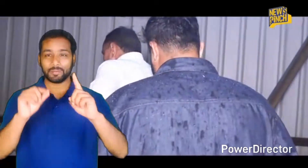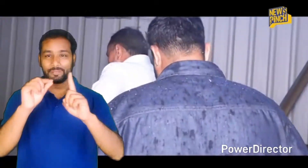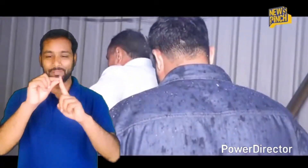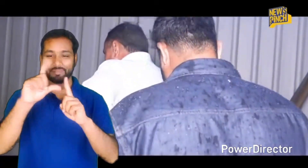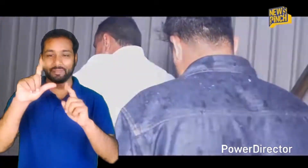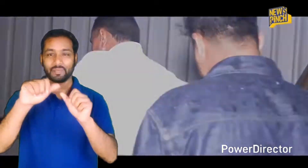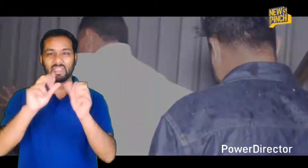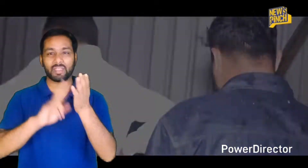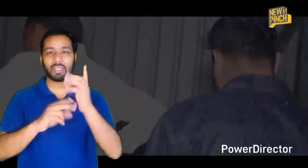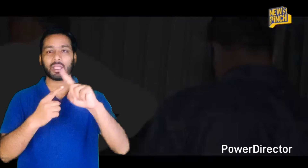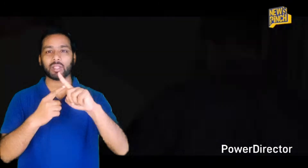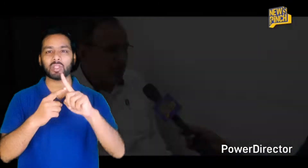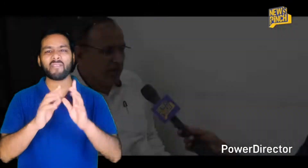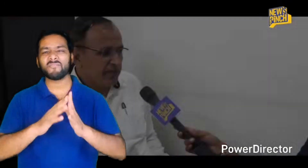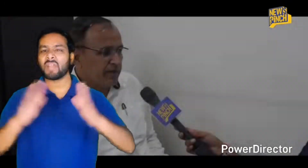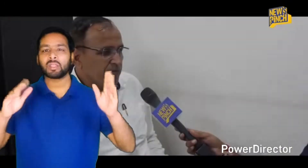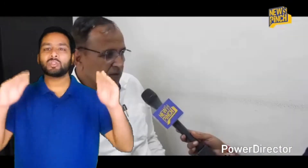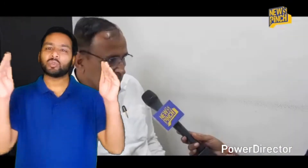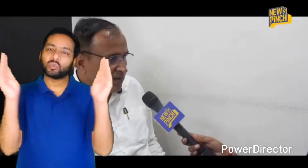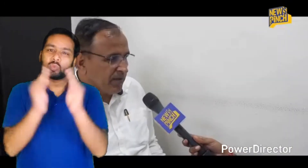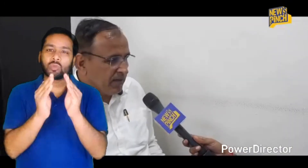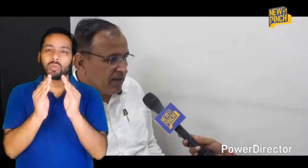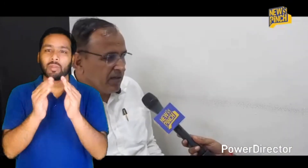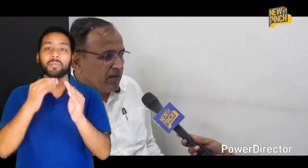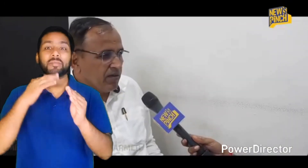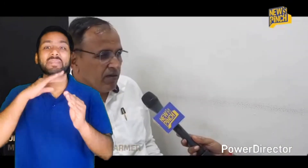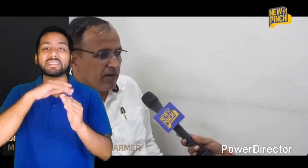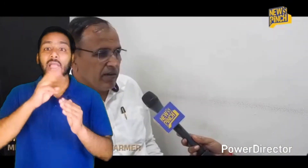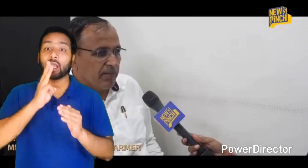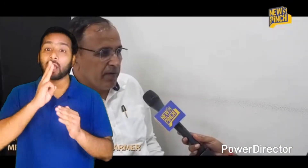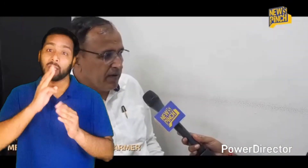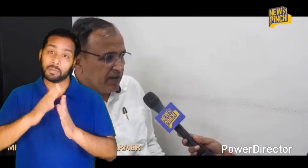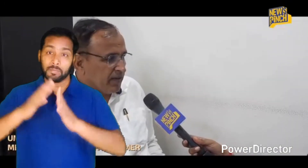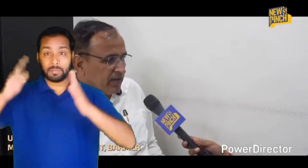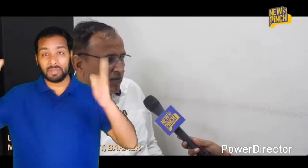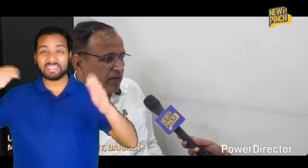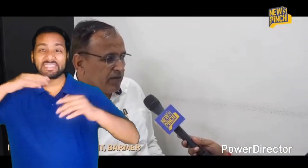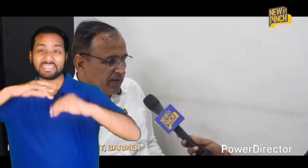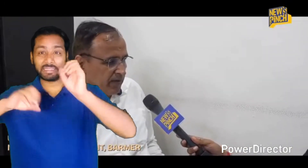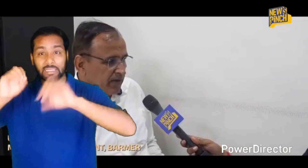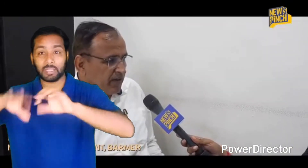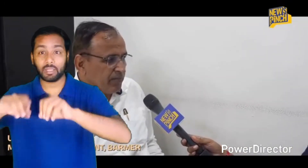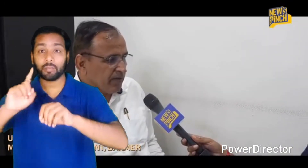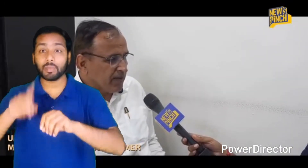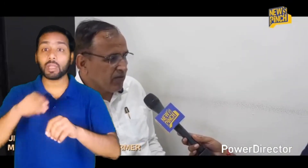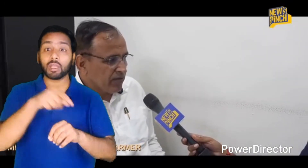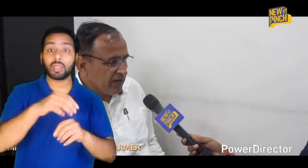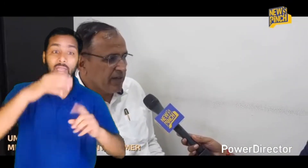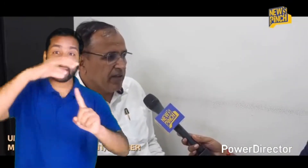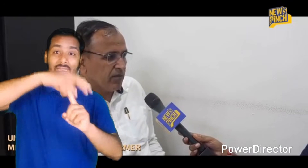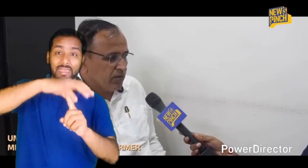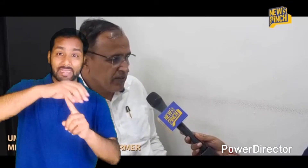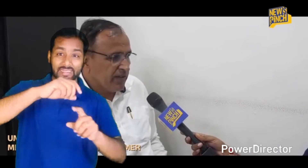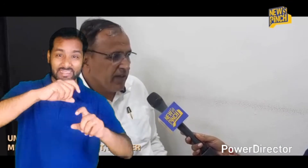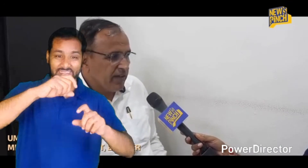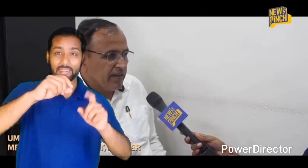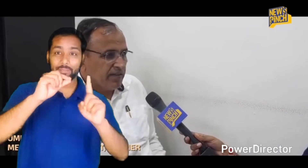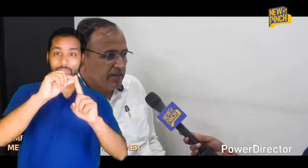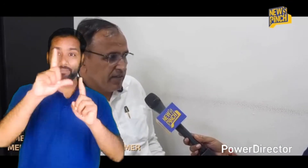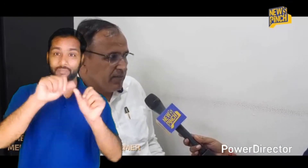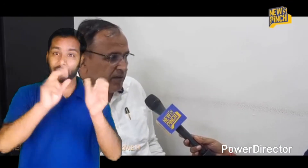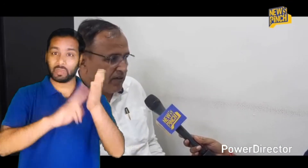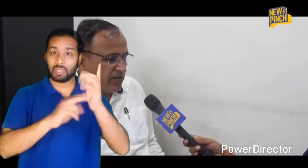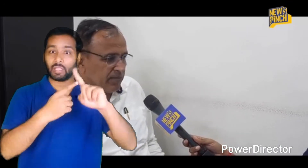इस जो प्लांट की कैपेसिटी है वो कैपेसिटी बहुत कम है और यहाँ पानी जो ट्रीटमेंट करने की पानी की क्वांटिटी है वो ज़्यादा